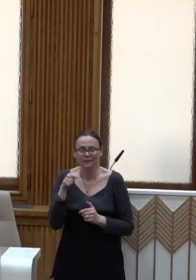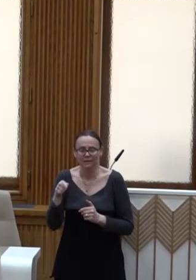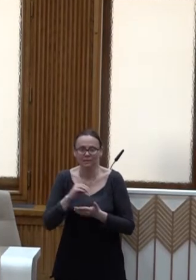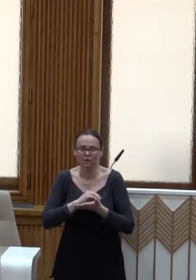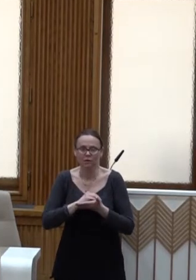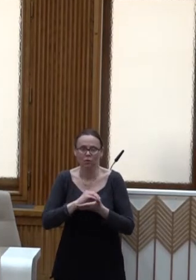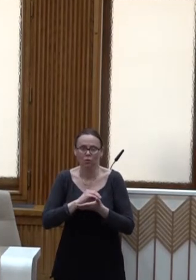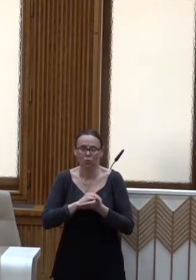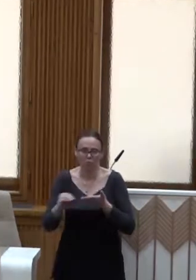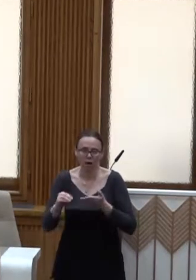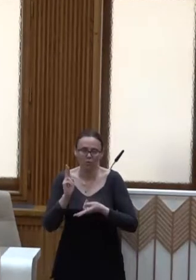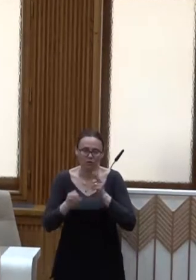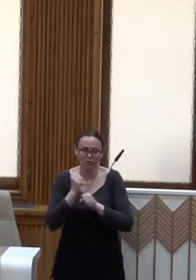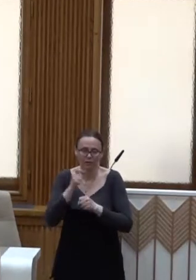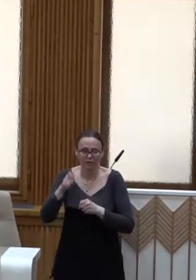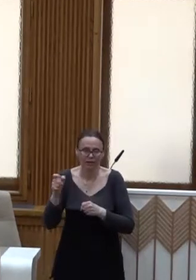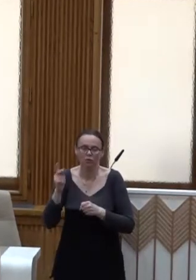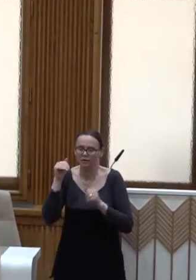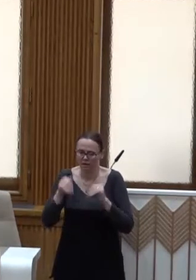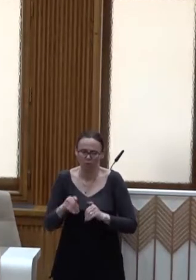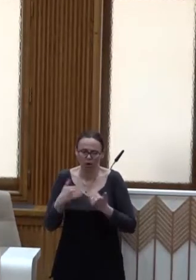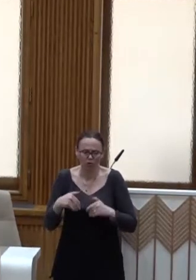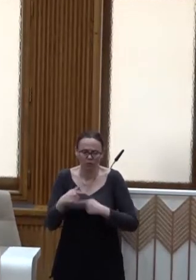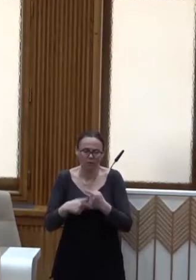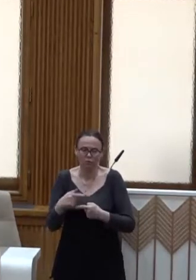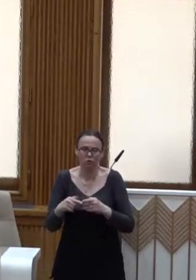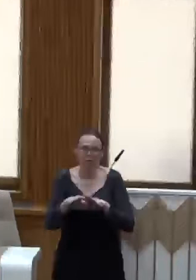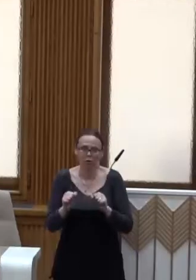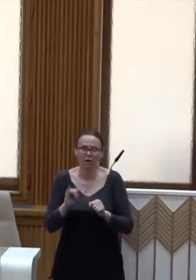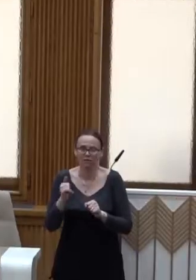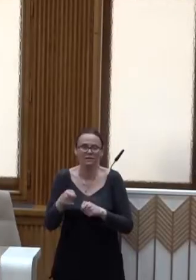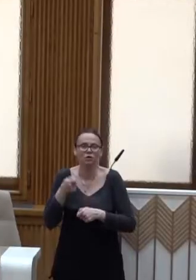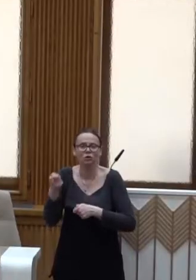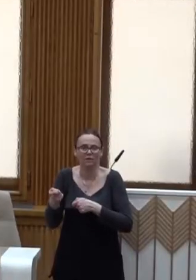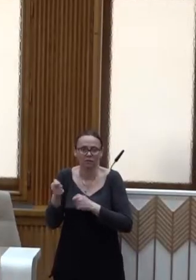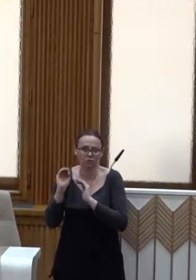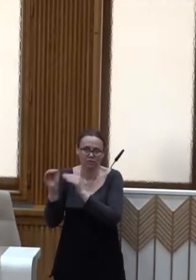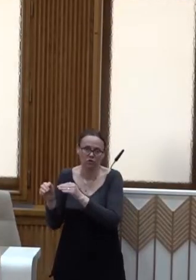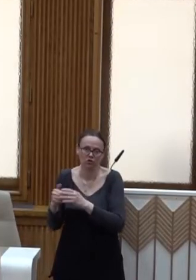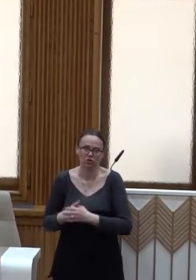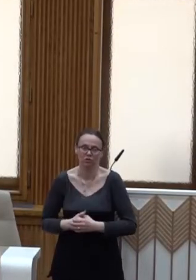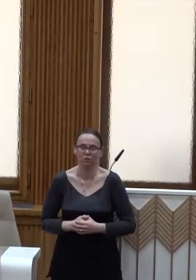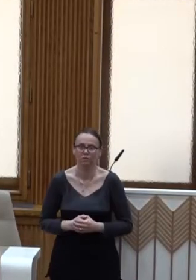sodni delavci, ki morajo vseeno opravljati katere nujne postopke, se dodatno zaščitijo.